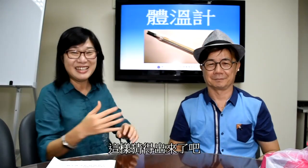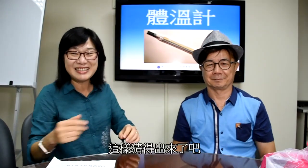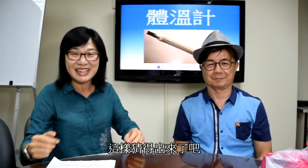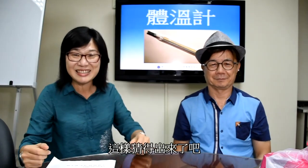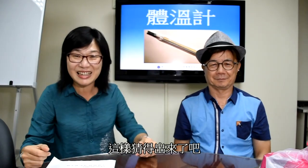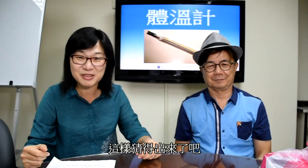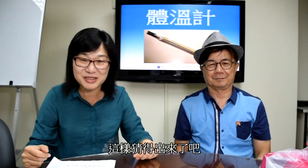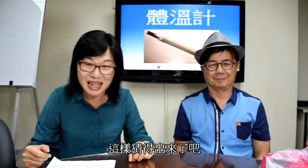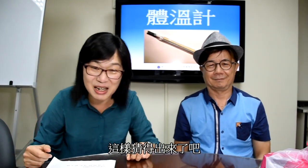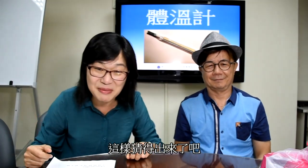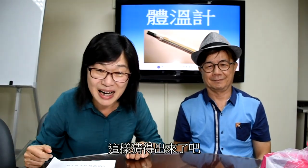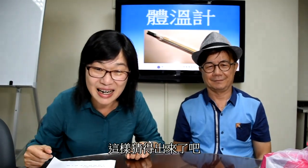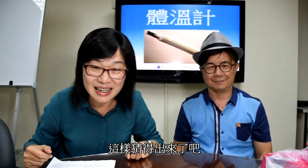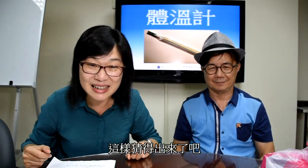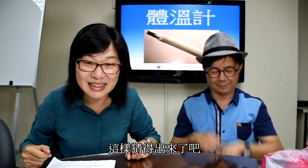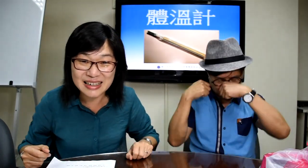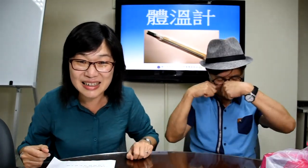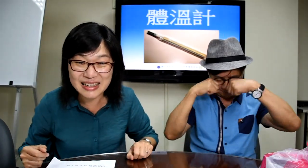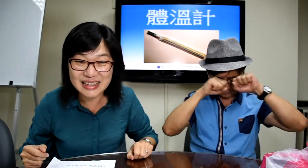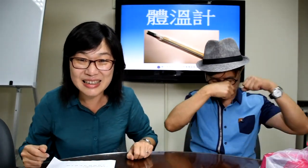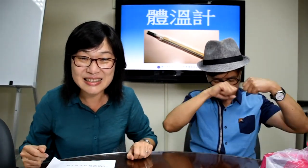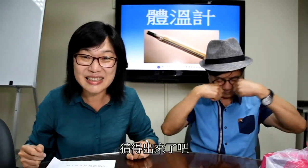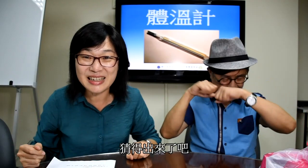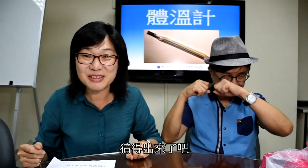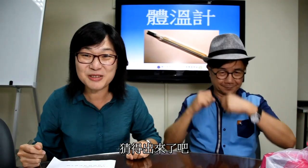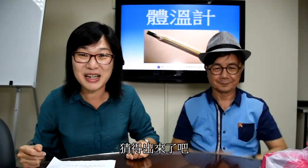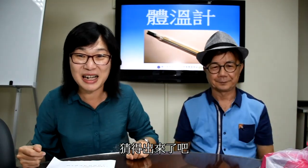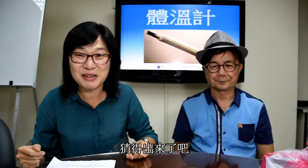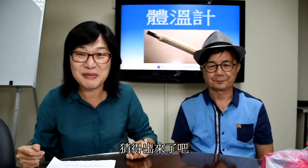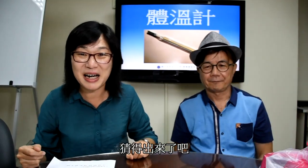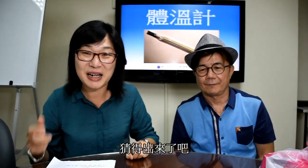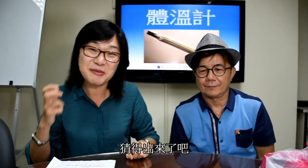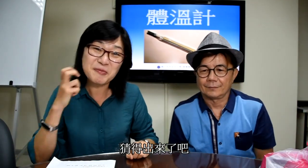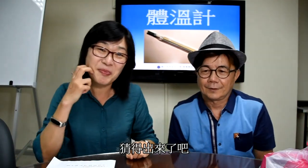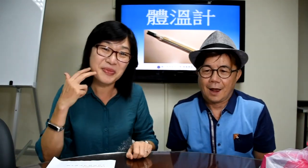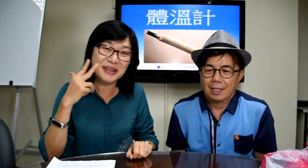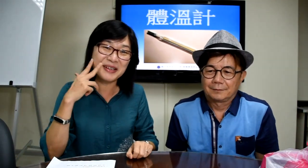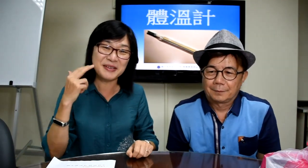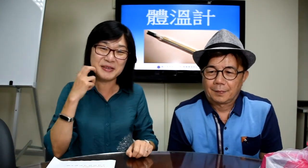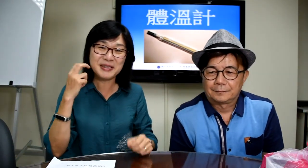这样猜得出来了吧？猜得出来了吧？